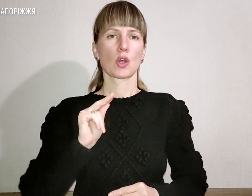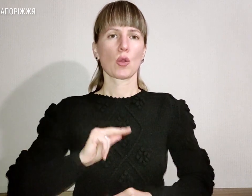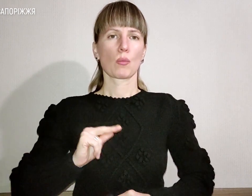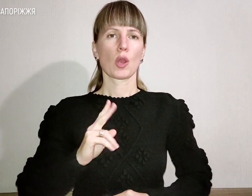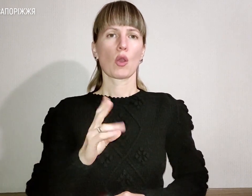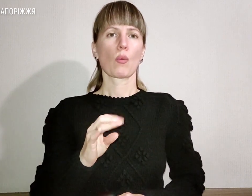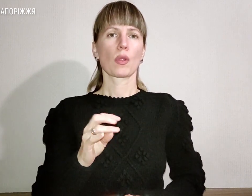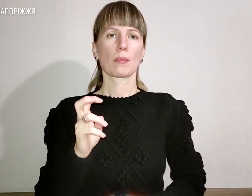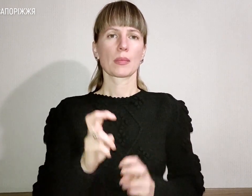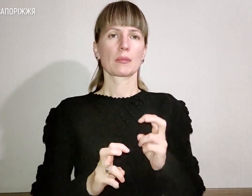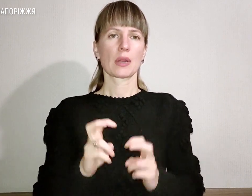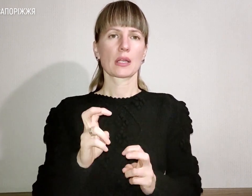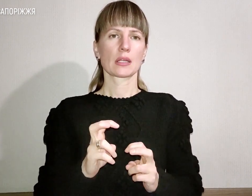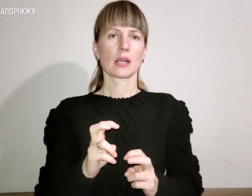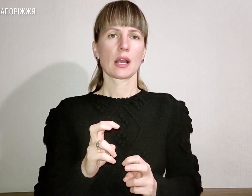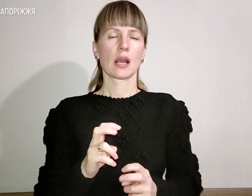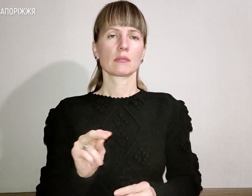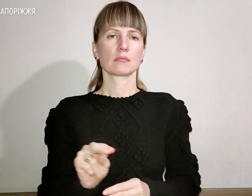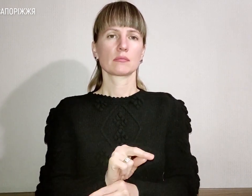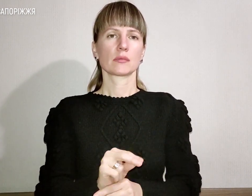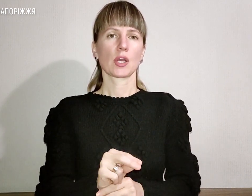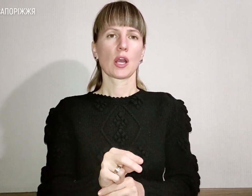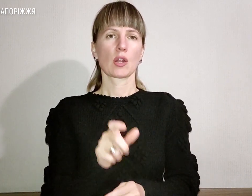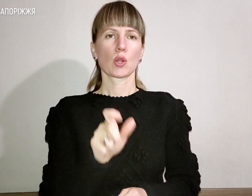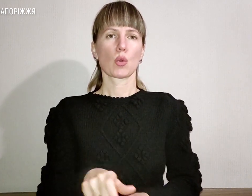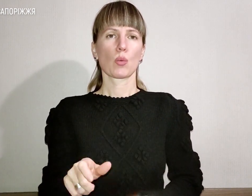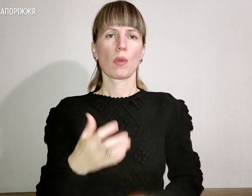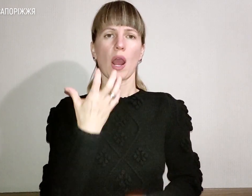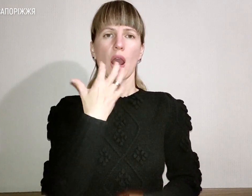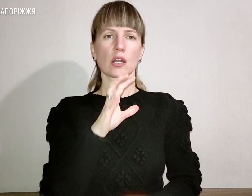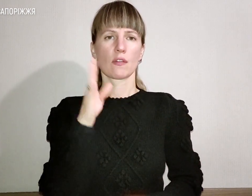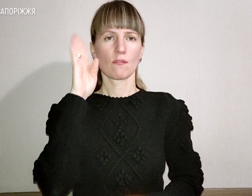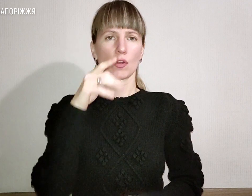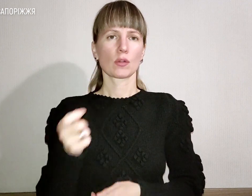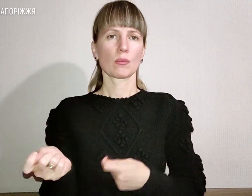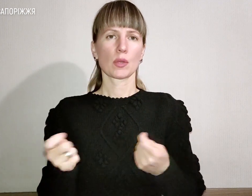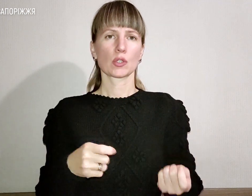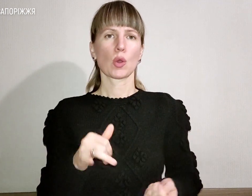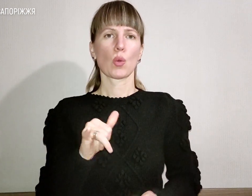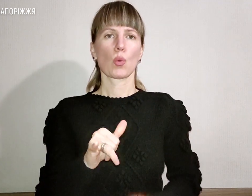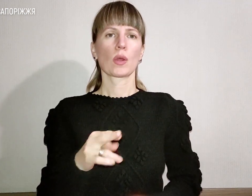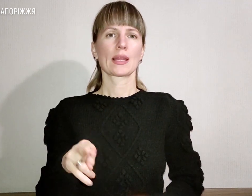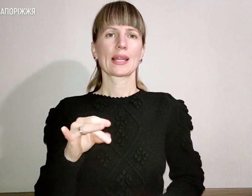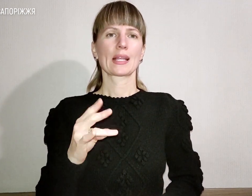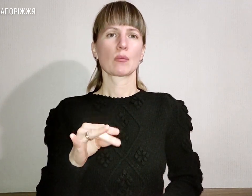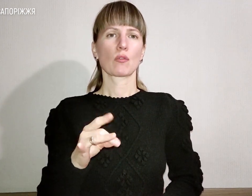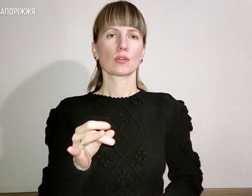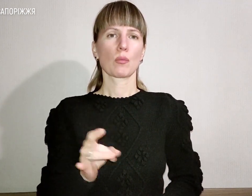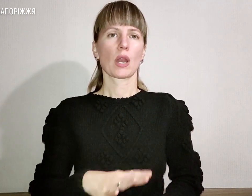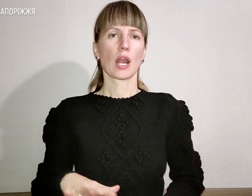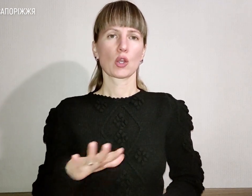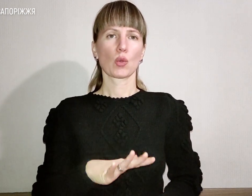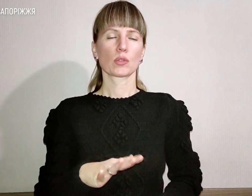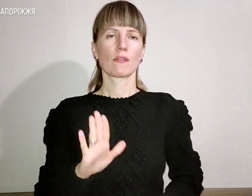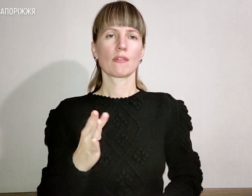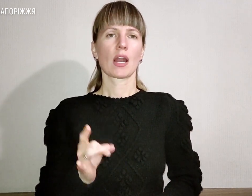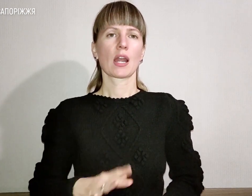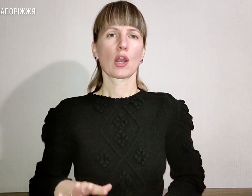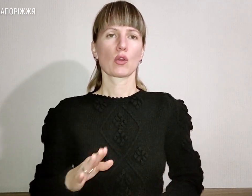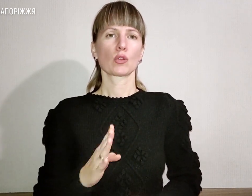комунального підприємства влагодили труби гарячого водопостачання у Дніпровському районі, зокрема в районі проспекту